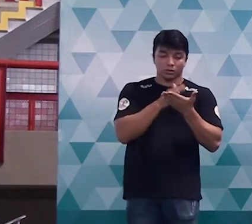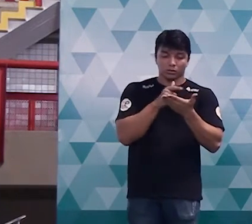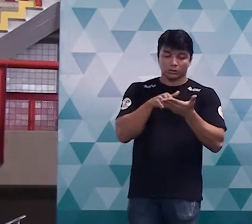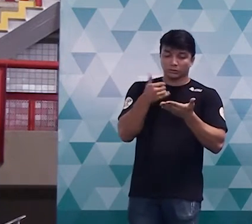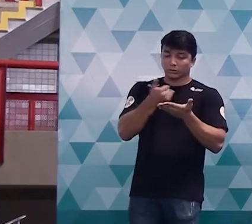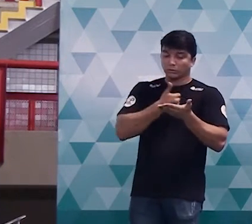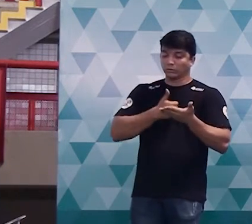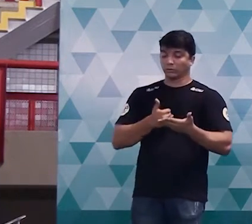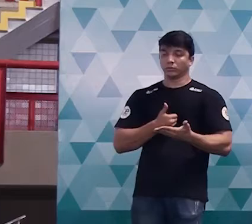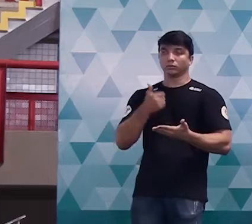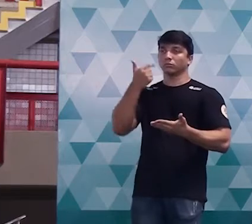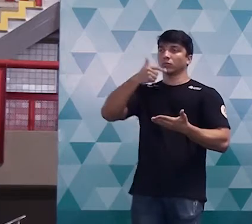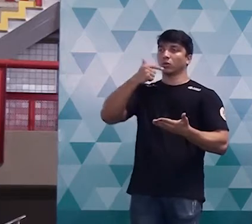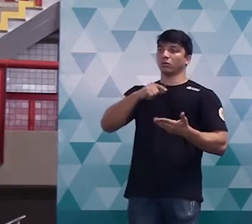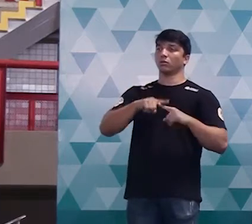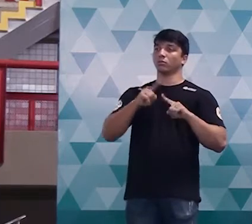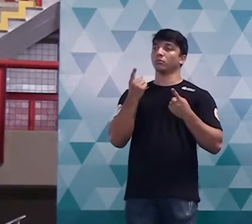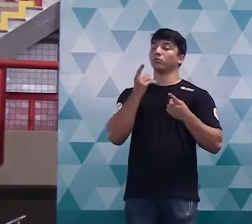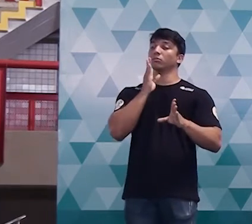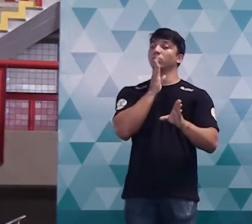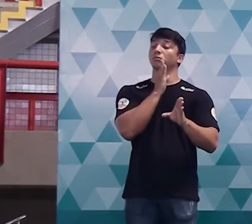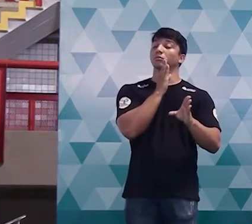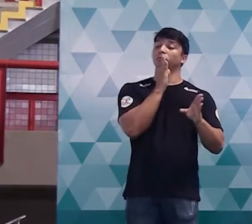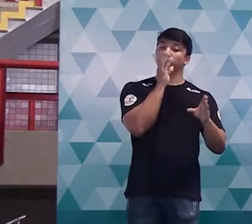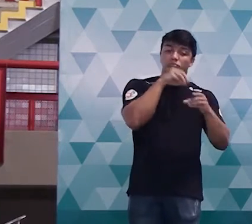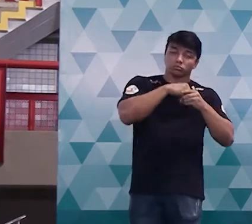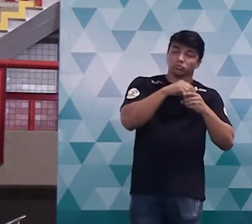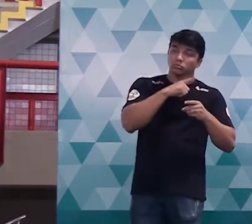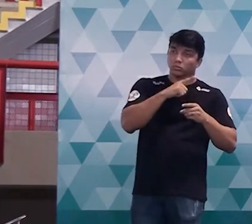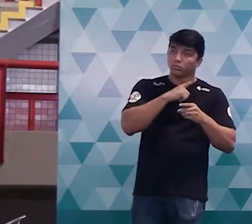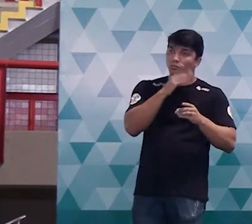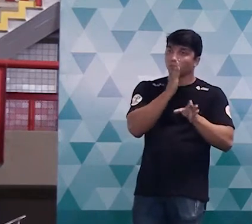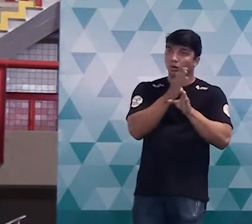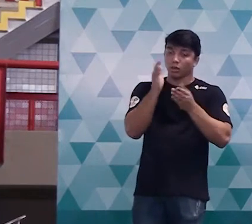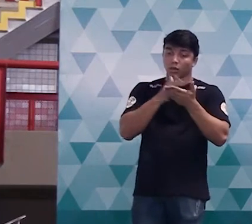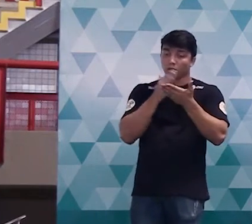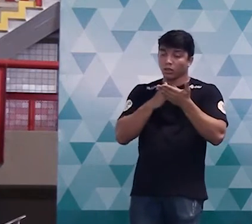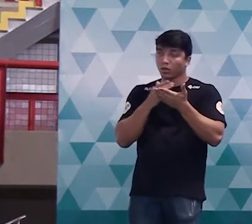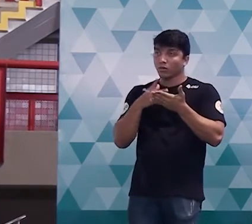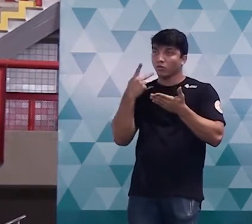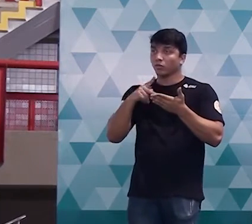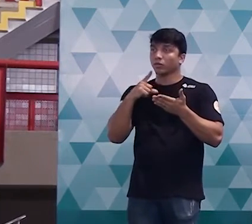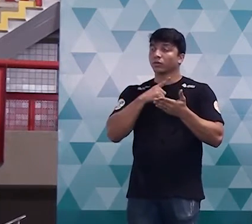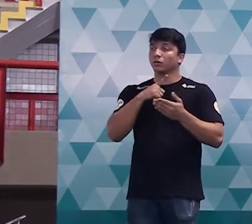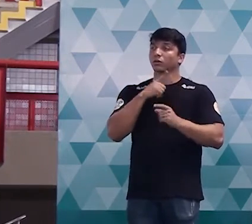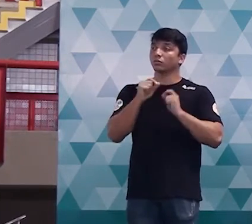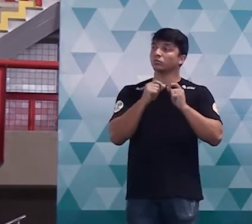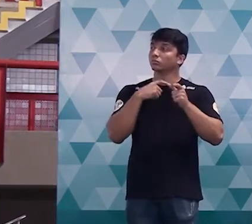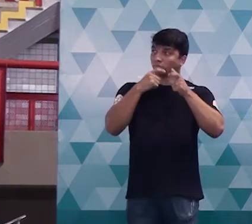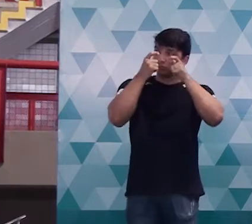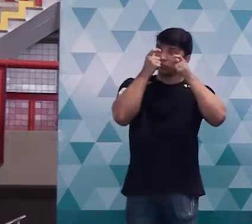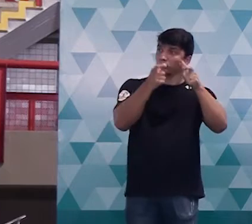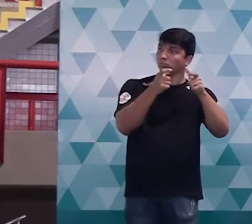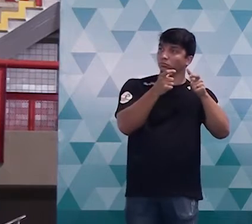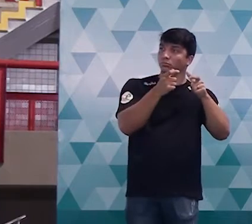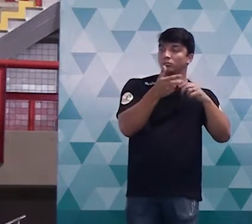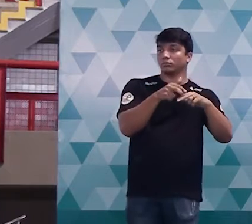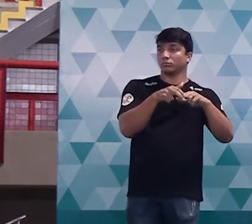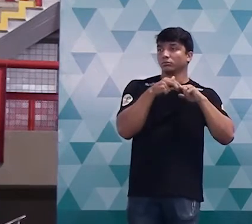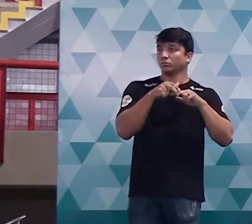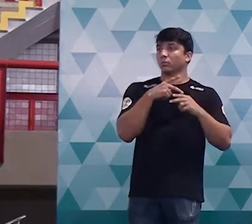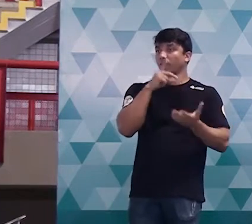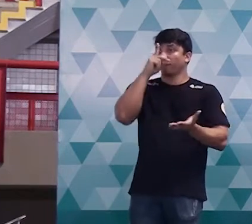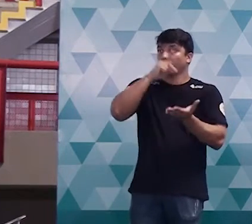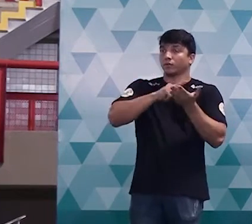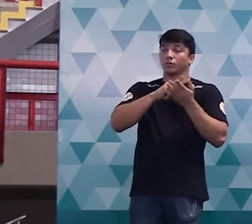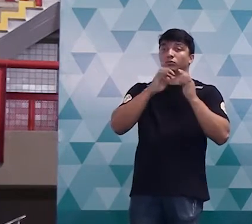não vão estar escrevendo, porque obviamente os livros quem escreve por algum motivo, com algum interesse. Então verdade